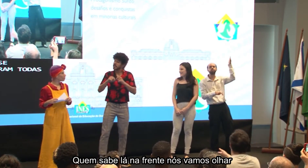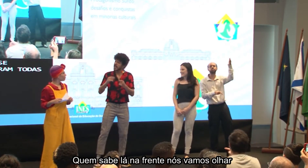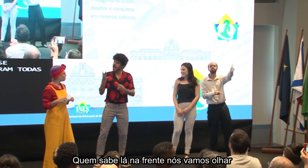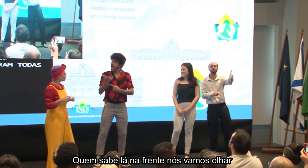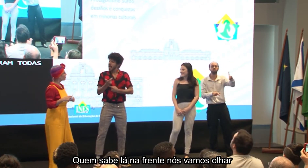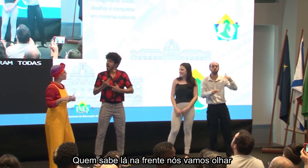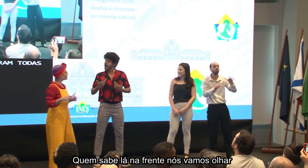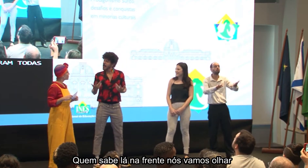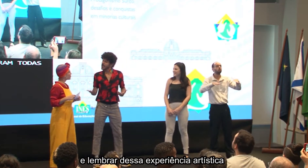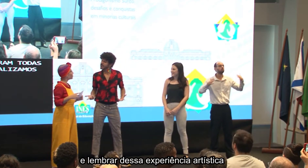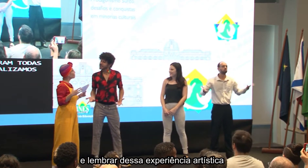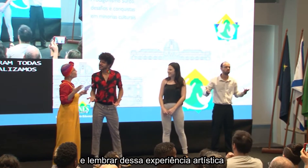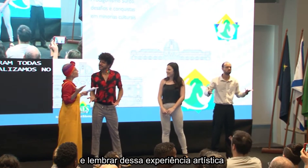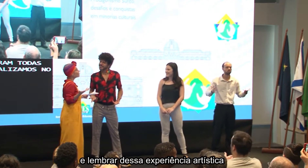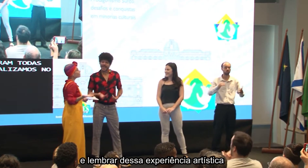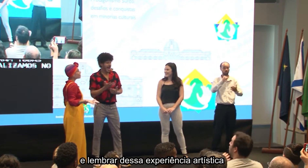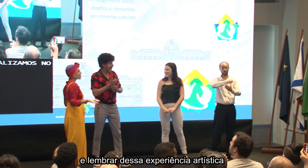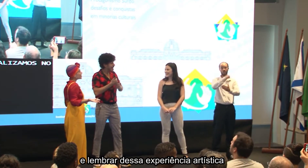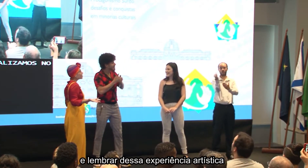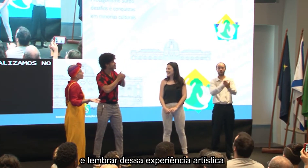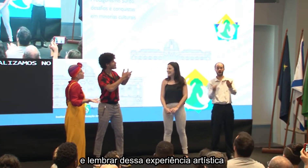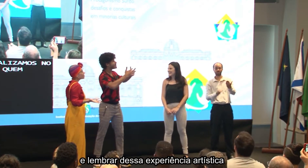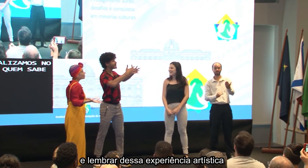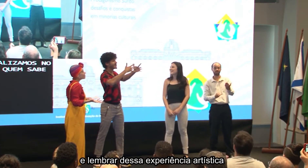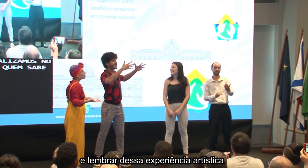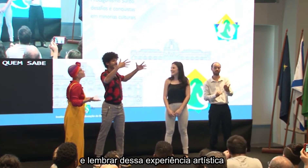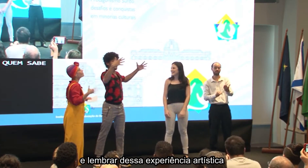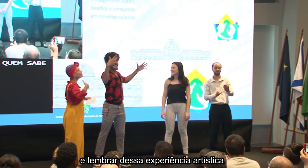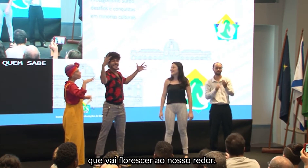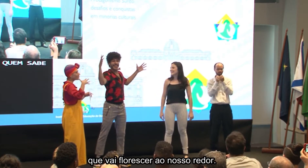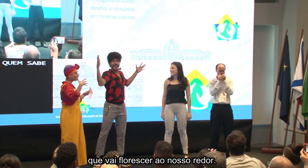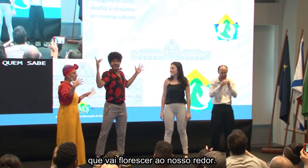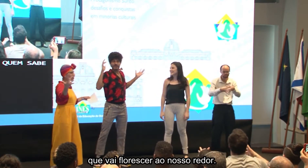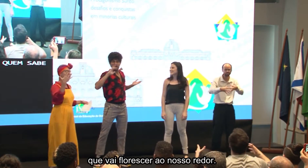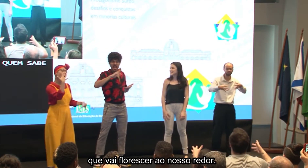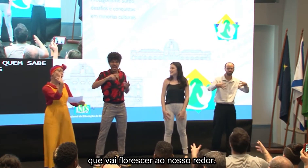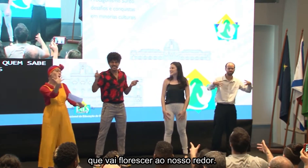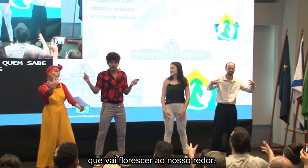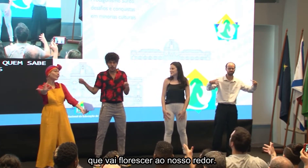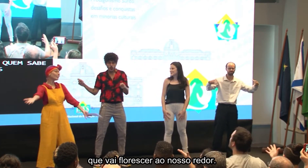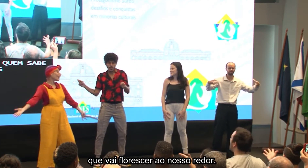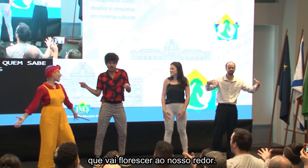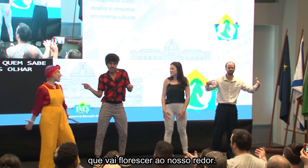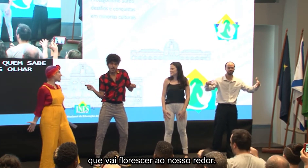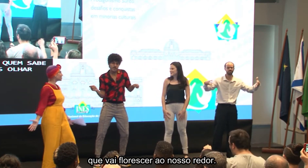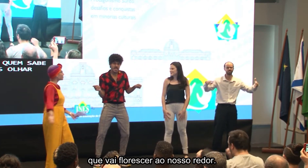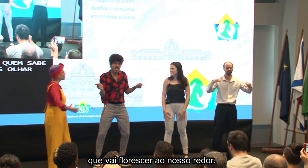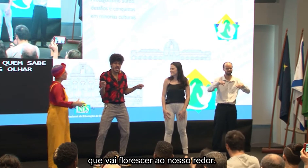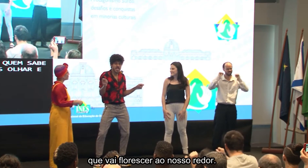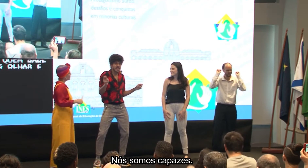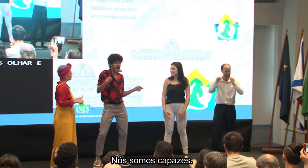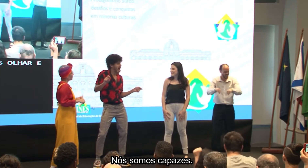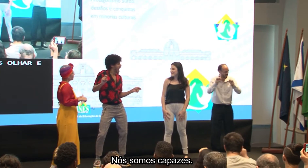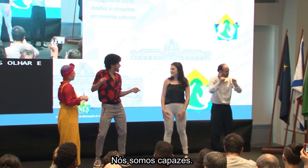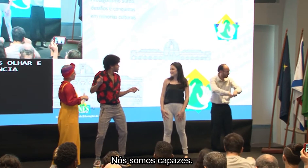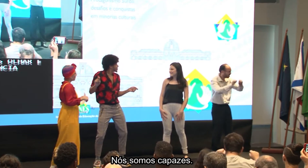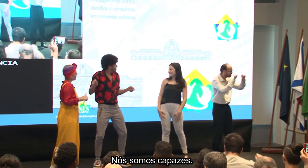nós vamos olhar e lembrar dessa experiência artística que vai florescer ao nosso redor. Nós